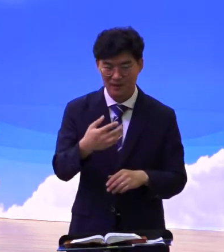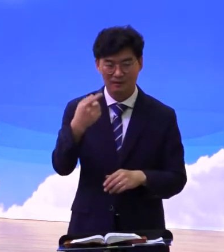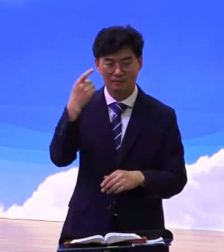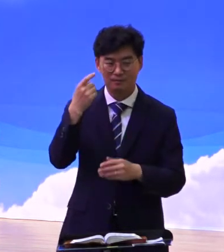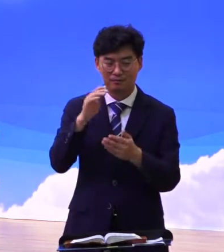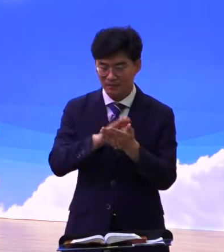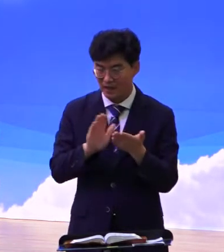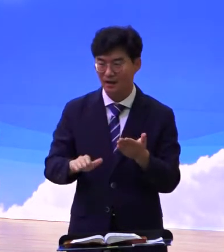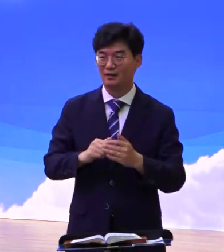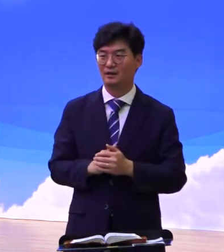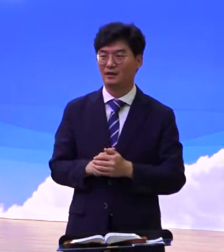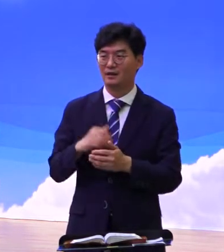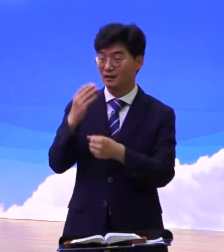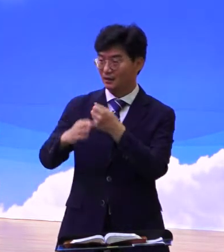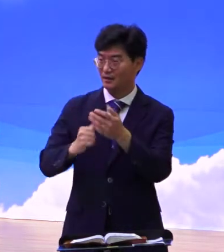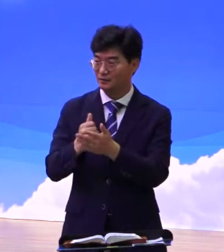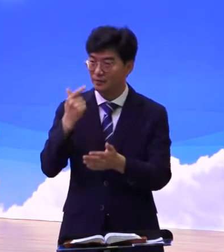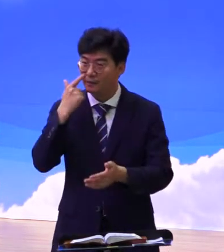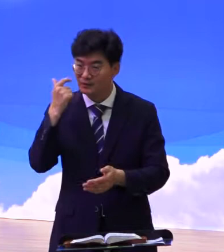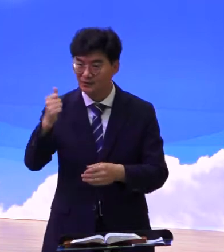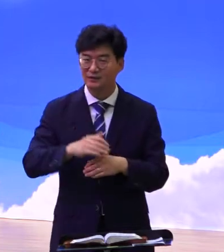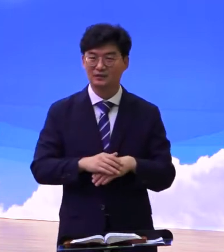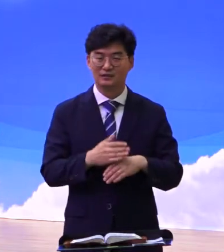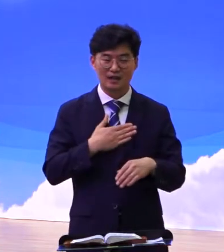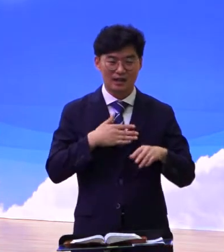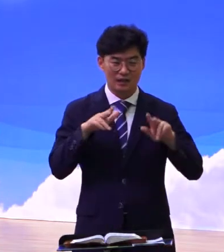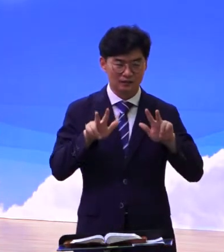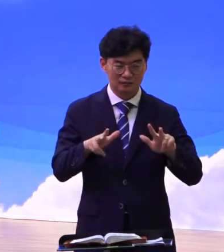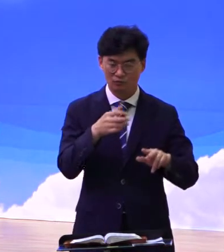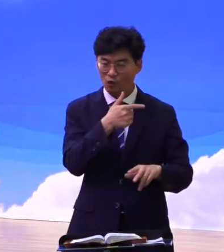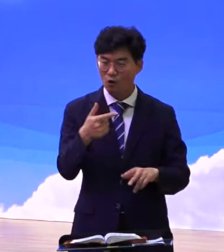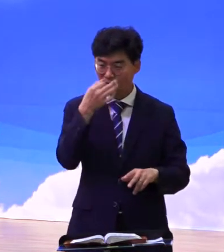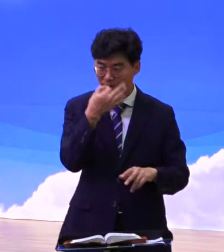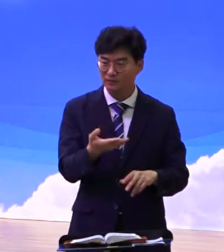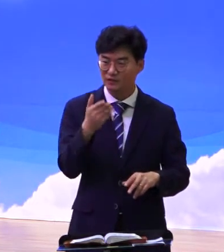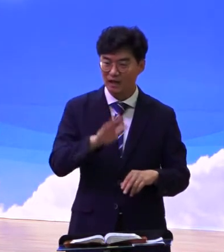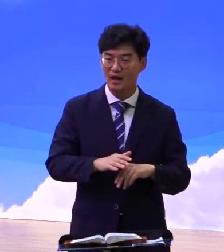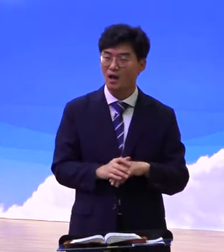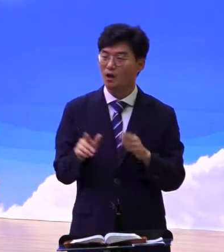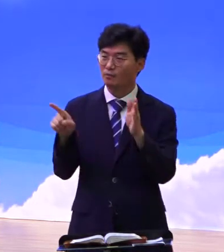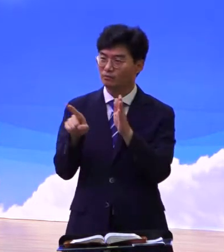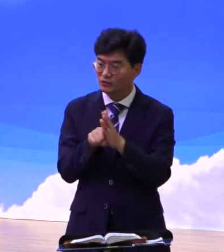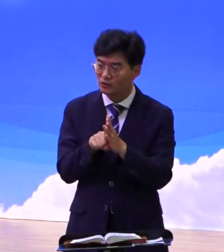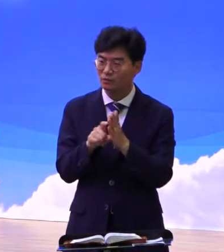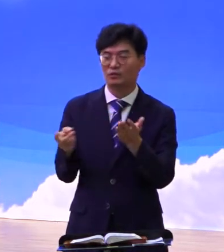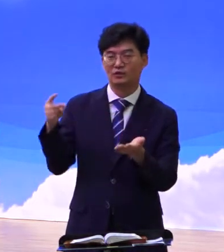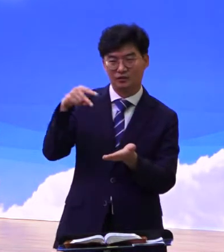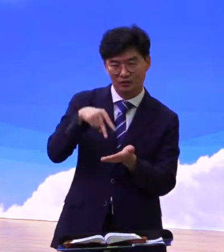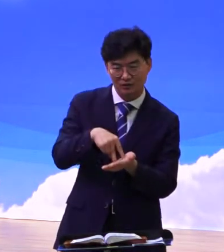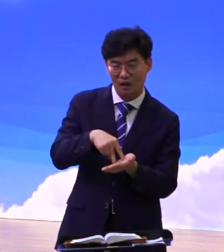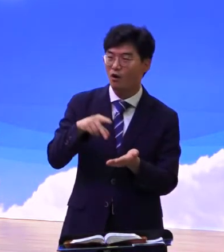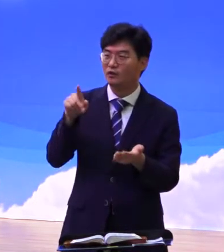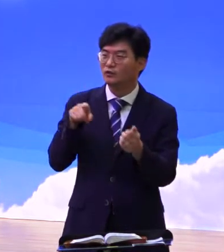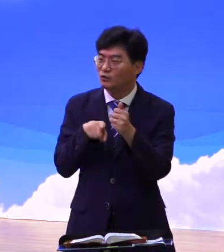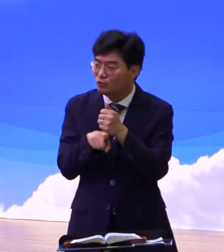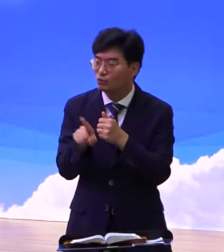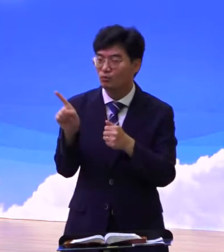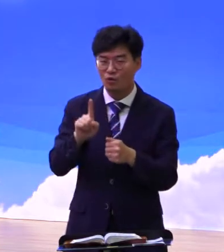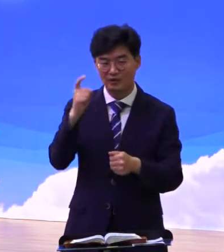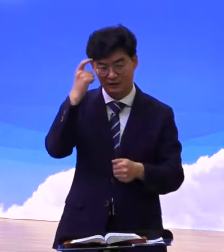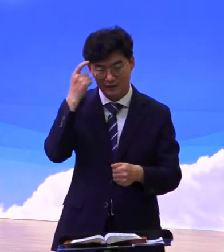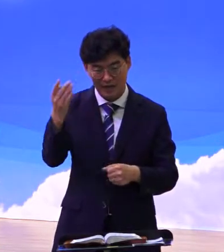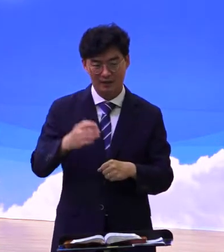믿음으로 산다고 하는 것은 어떤 것입니까? 주님, 저의 이 자리 아시죠? 여기에서 제가 하나님의